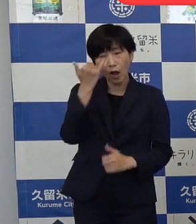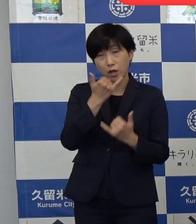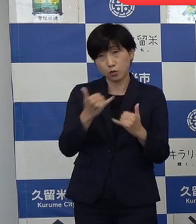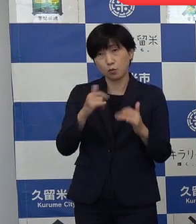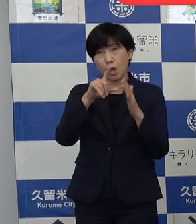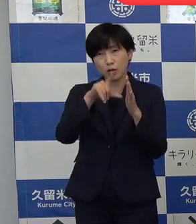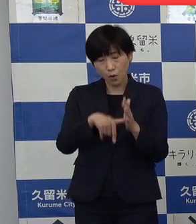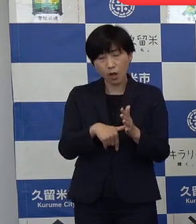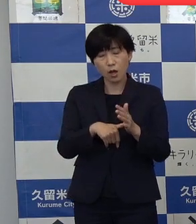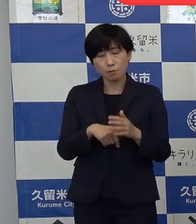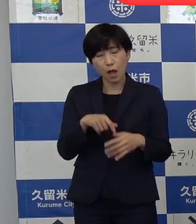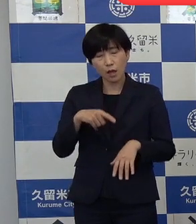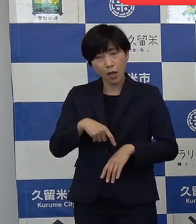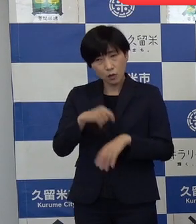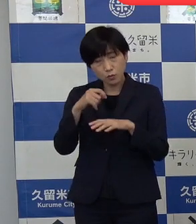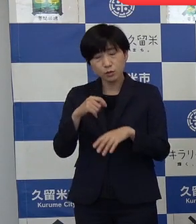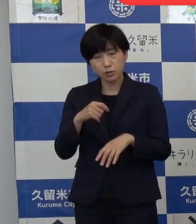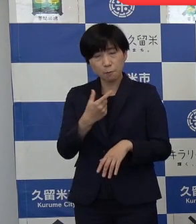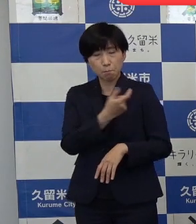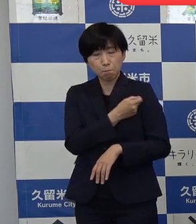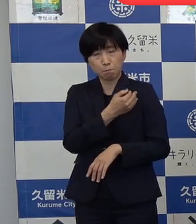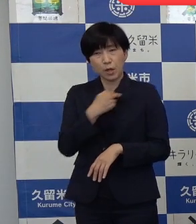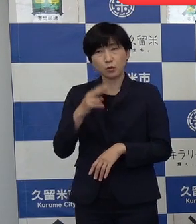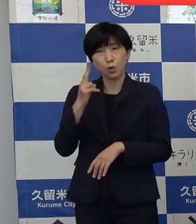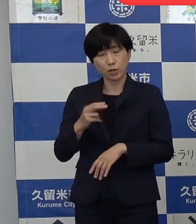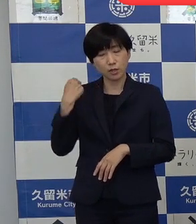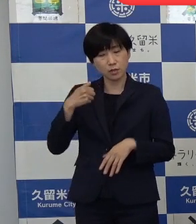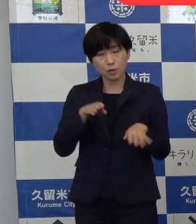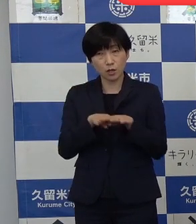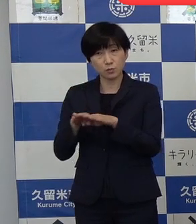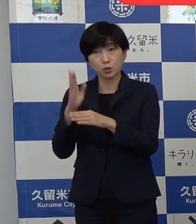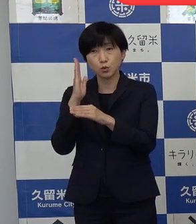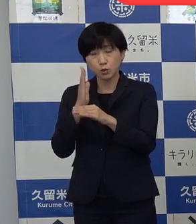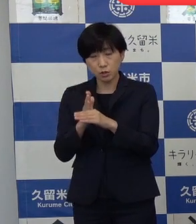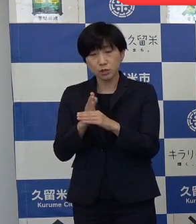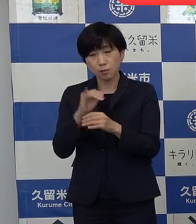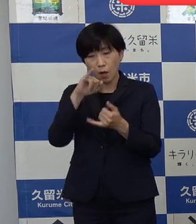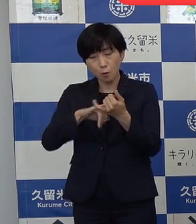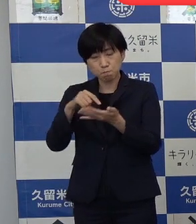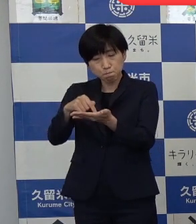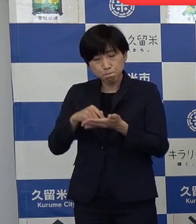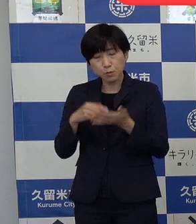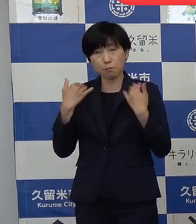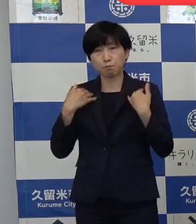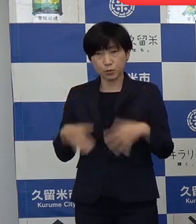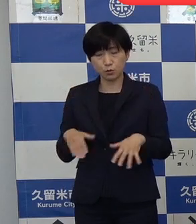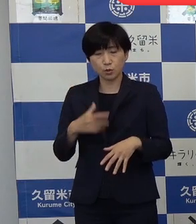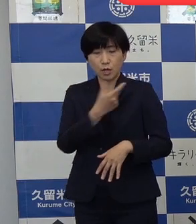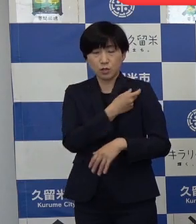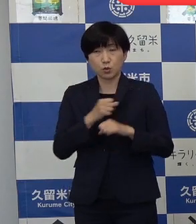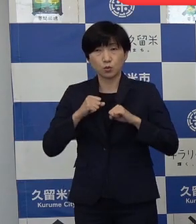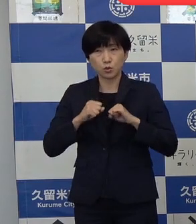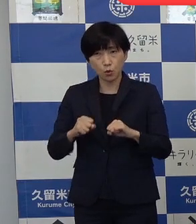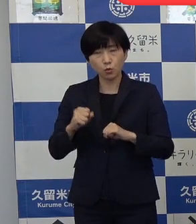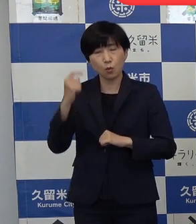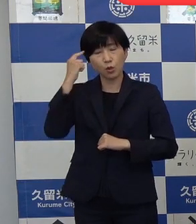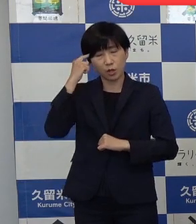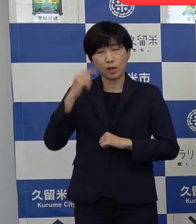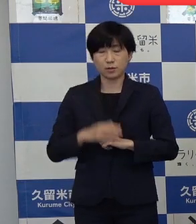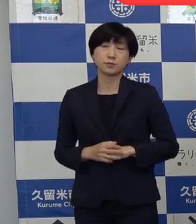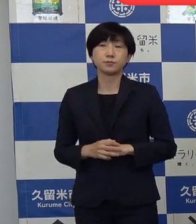ども、気軽に接種していただけるように、夏休み期間中に予約がいらない接種を実施したいと考え